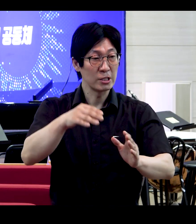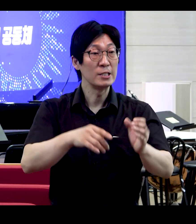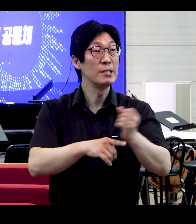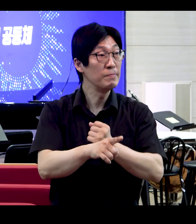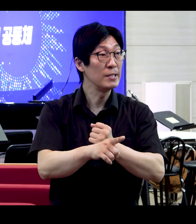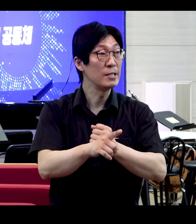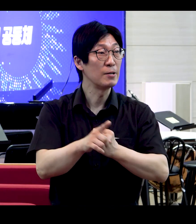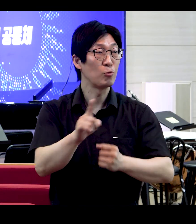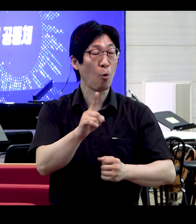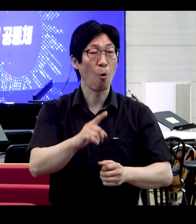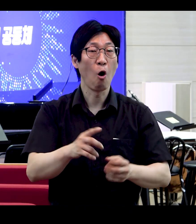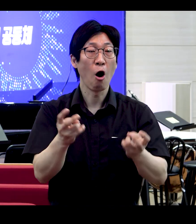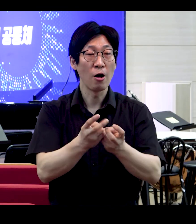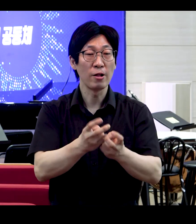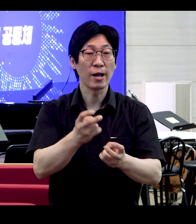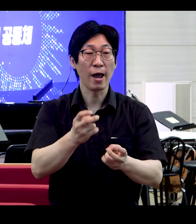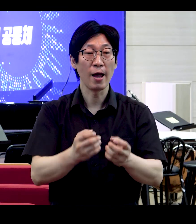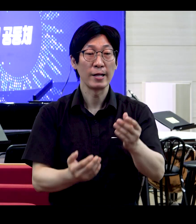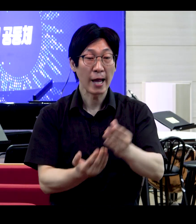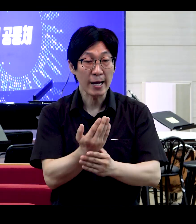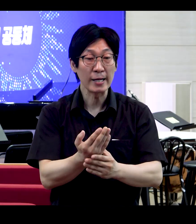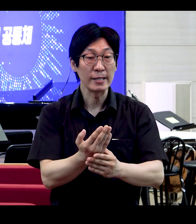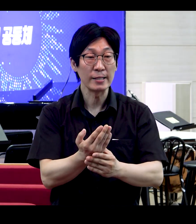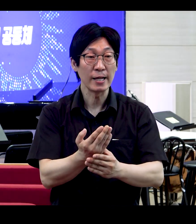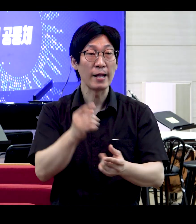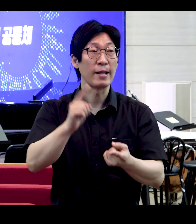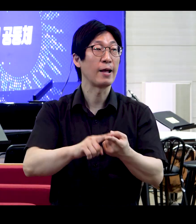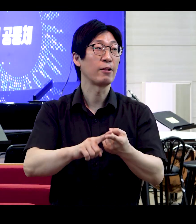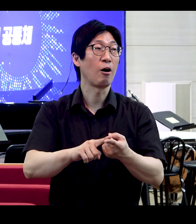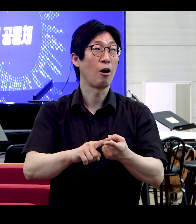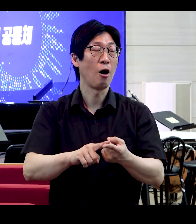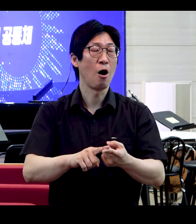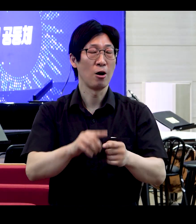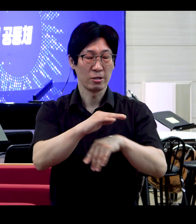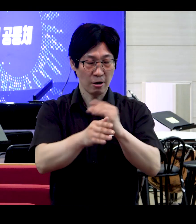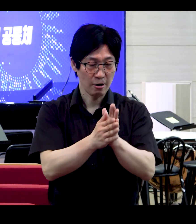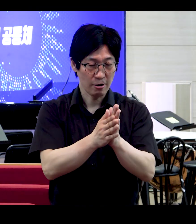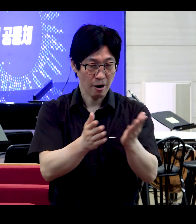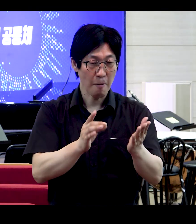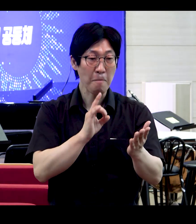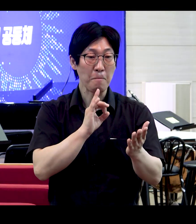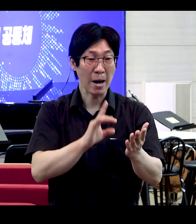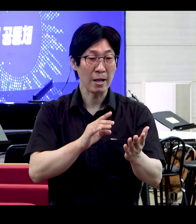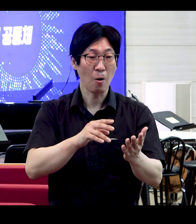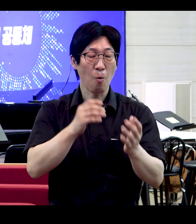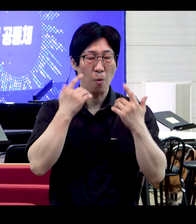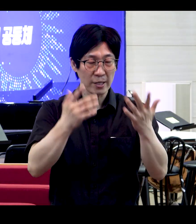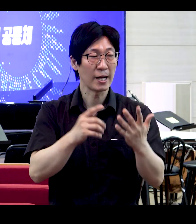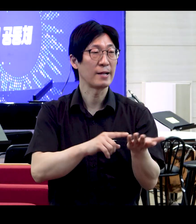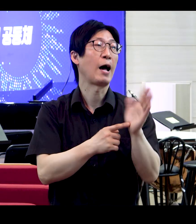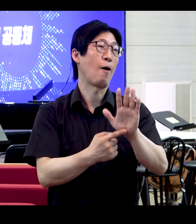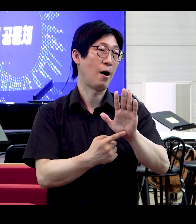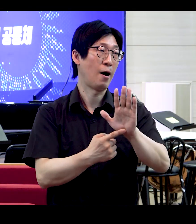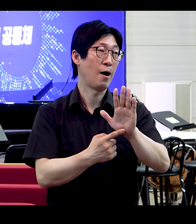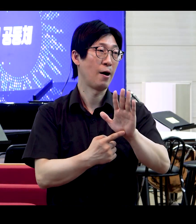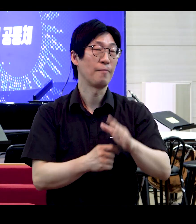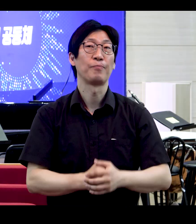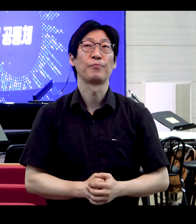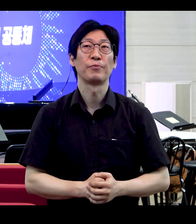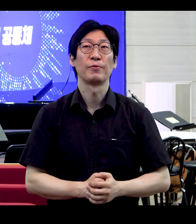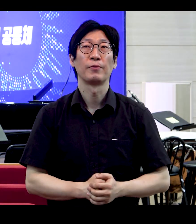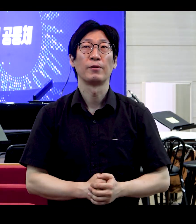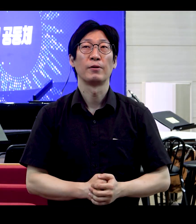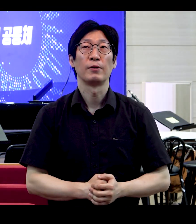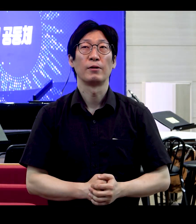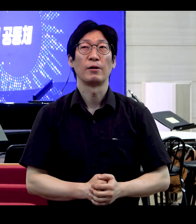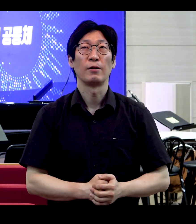해서 그 홍수가 있었던 것인지, 그 이유에 대해서 정말 유일하게 그리고 정확하게 이야기를 해주고 있습니다. 다른 것들은